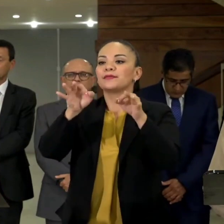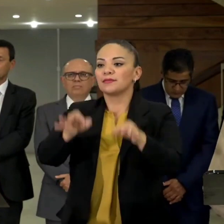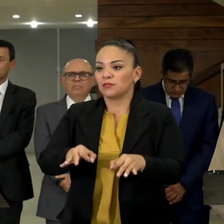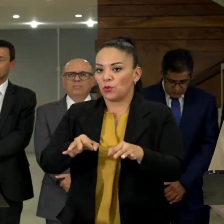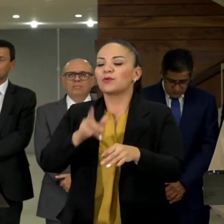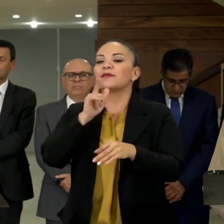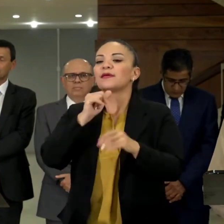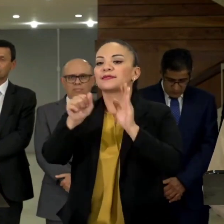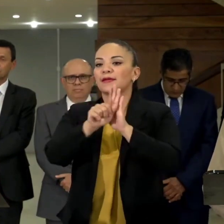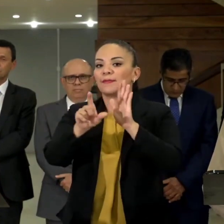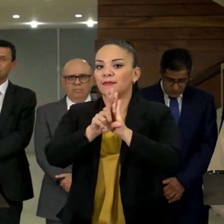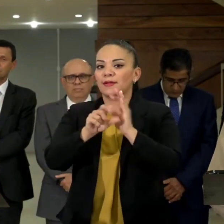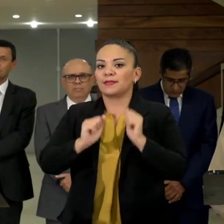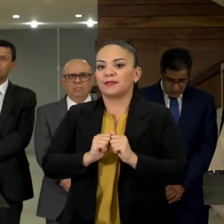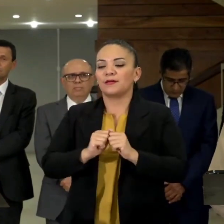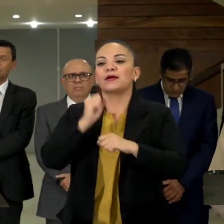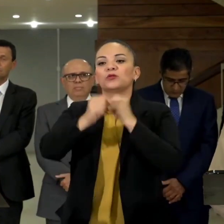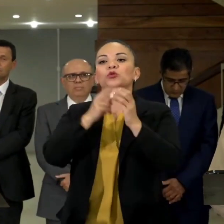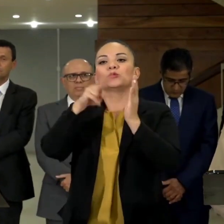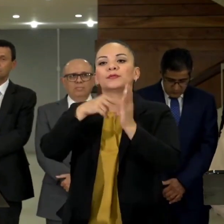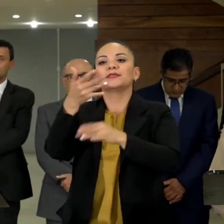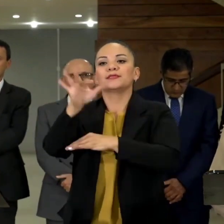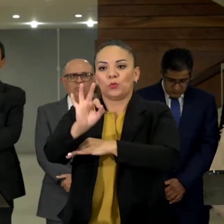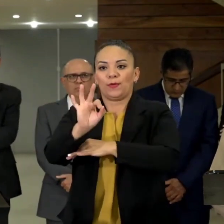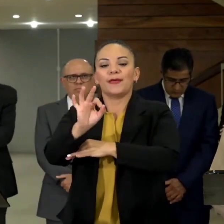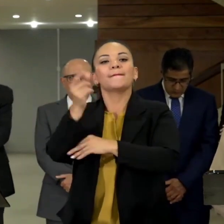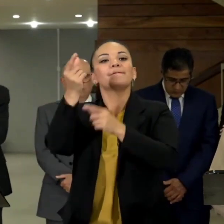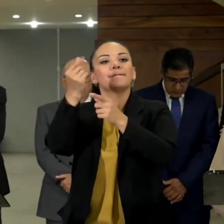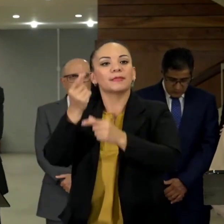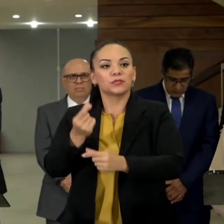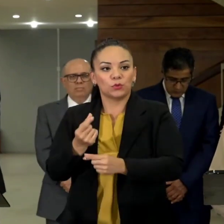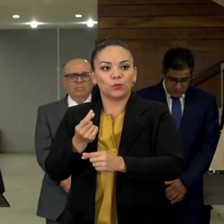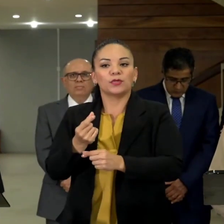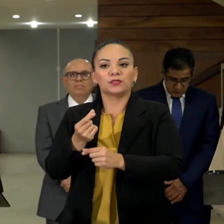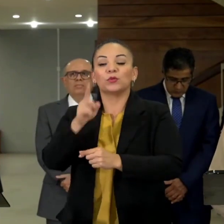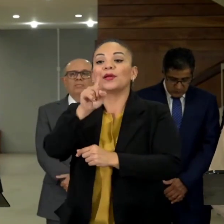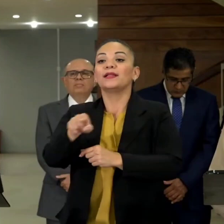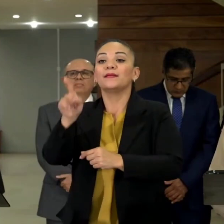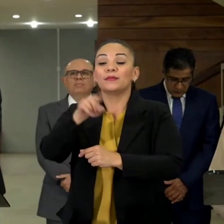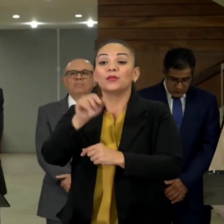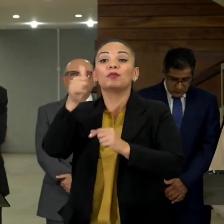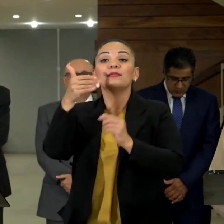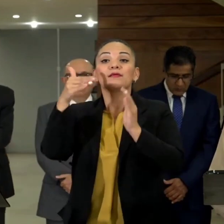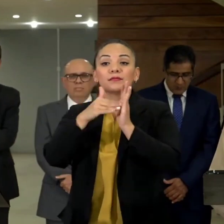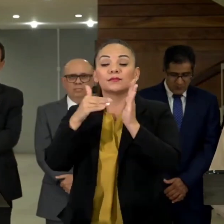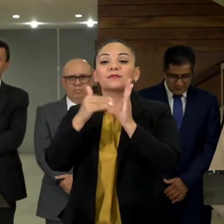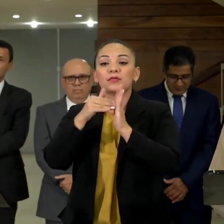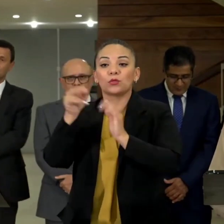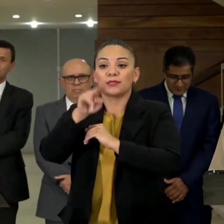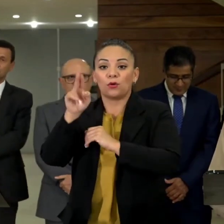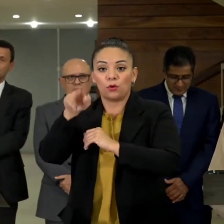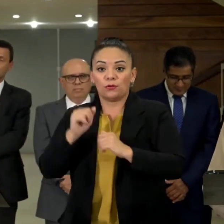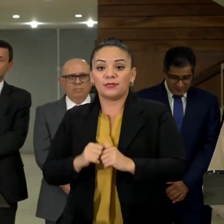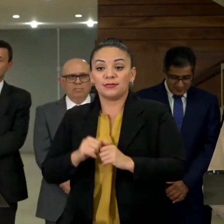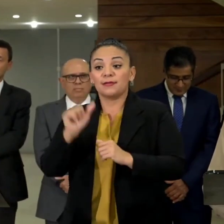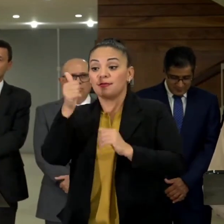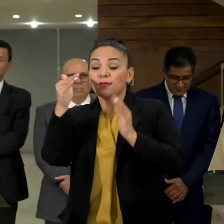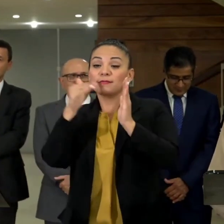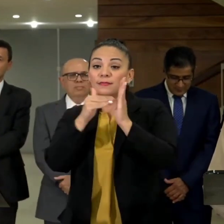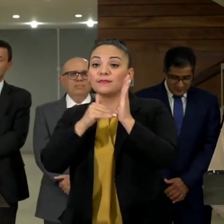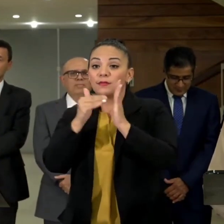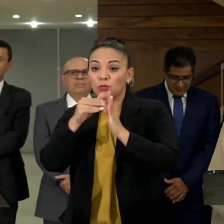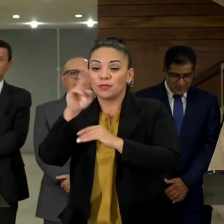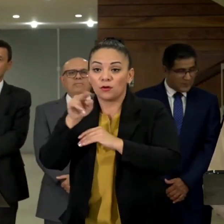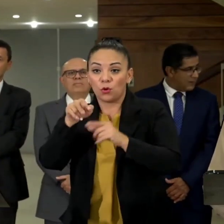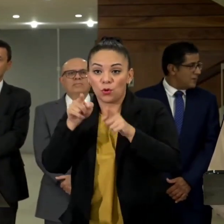Asamblea Legislativa en el 2019, que en el presupuesto eliminó 10.000 millones de colones. Esos 10.000 millones de